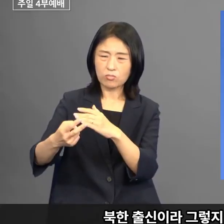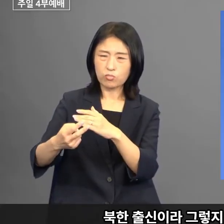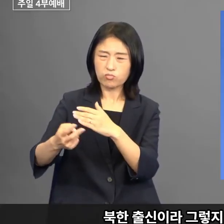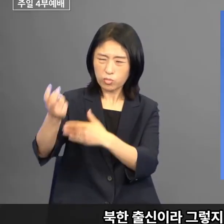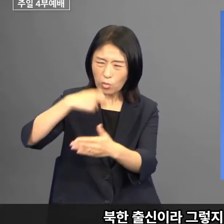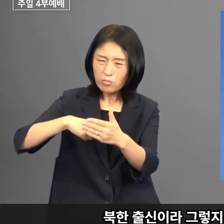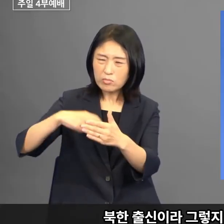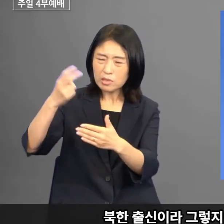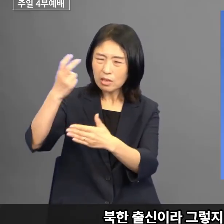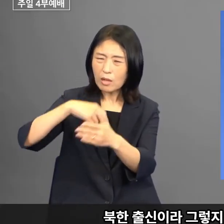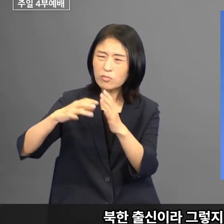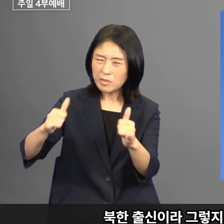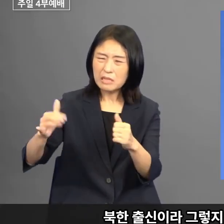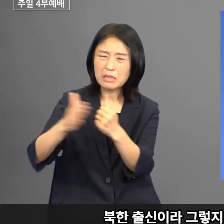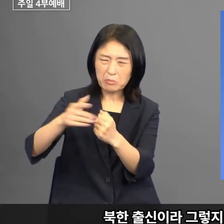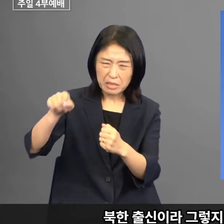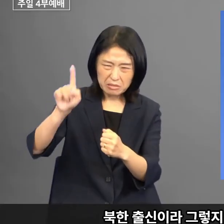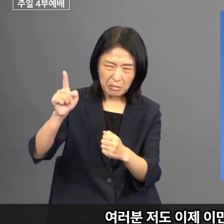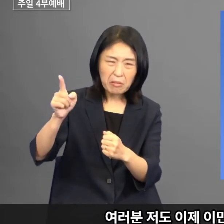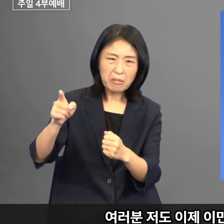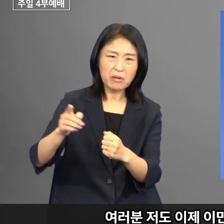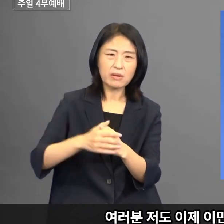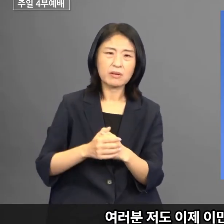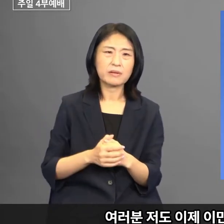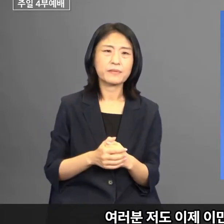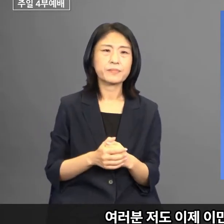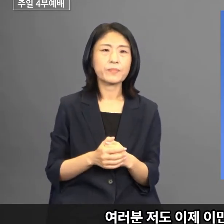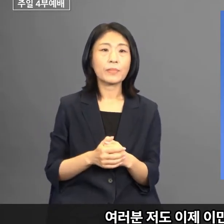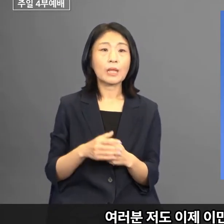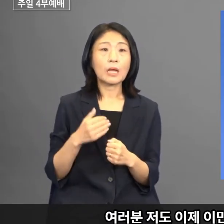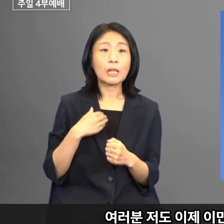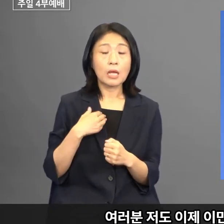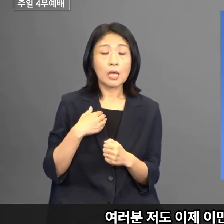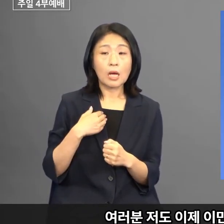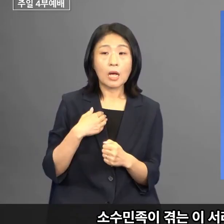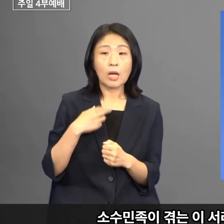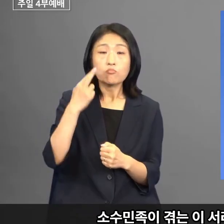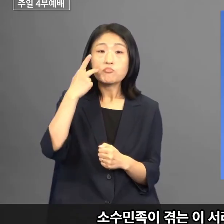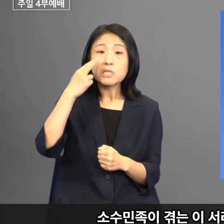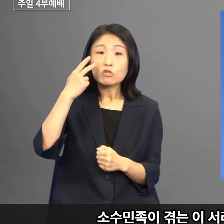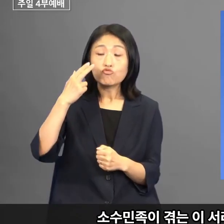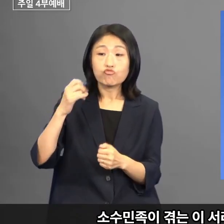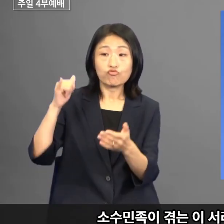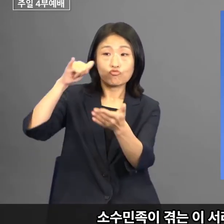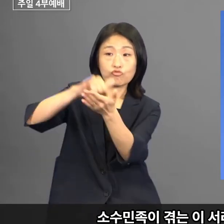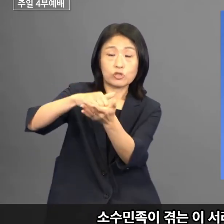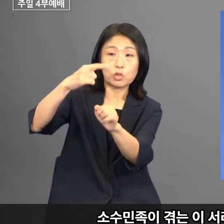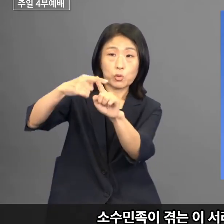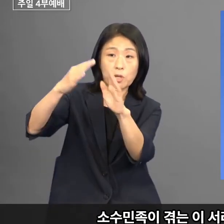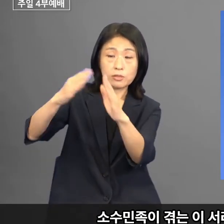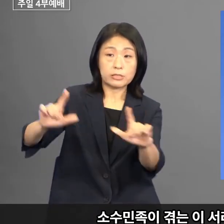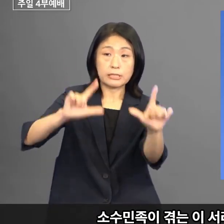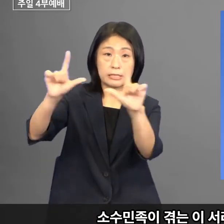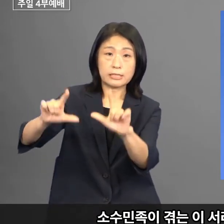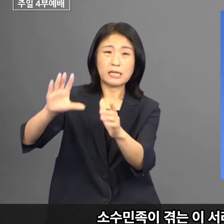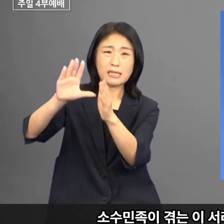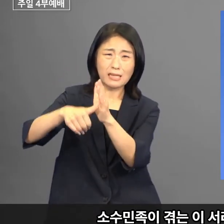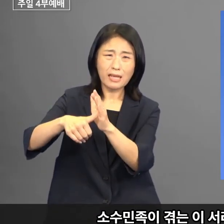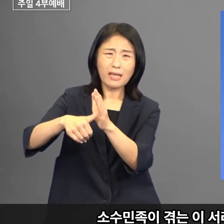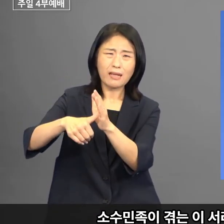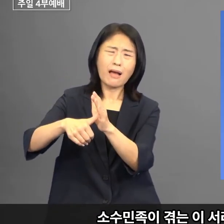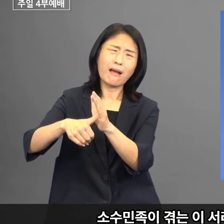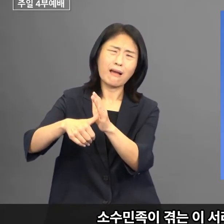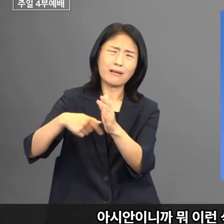그렇지 뭐, 이렇게 한다는 겁니다. 여러분, 저도 이제 이민교회에 살아봐서 알지만 이 소수민족이 겪는 이 서러움은 이루